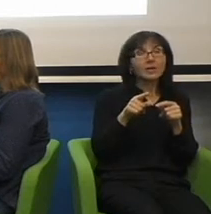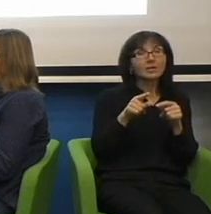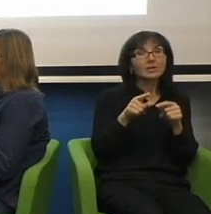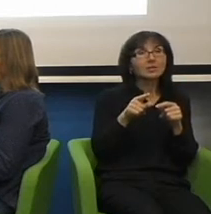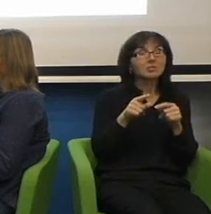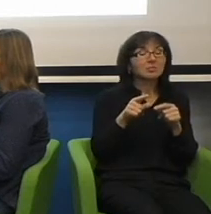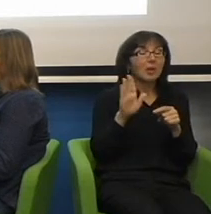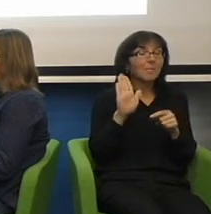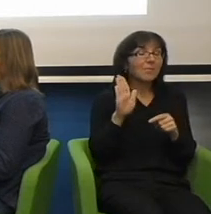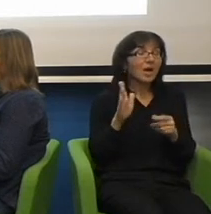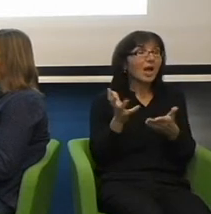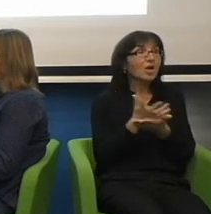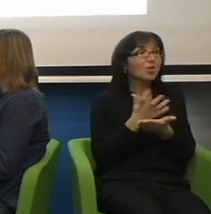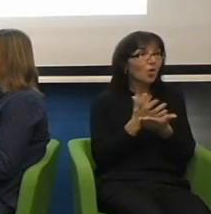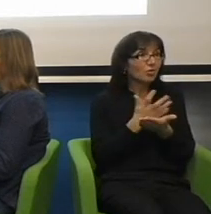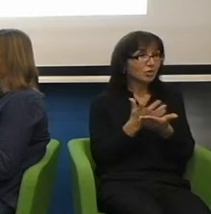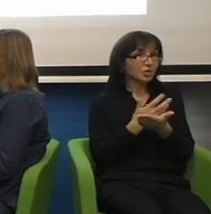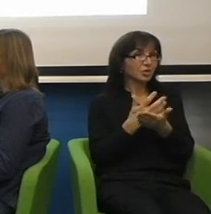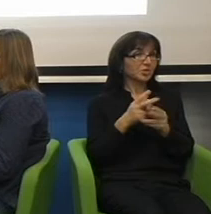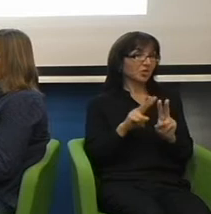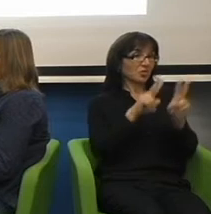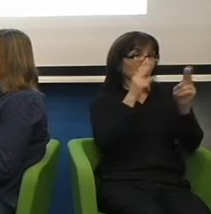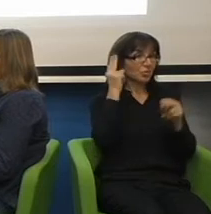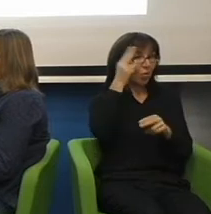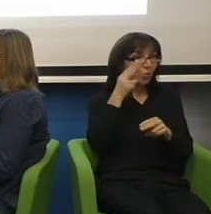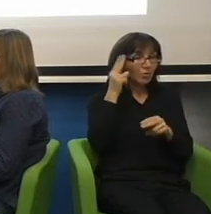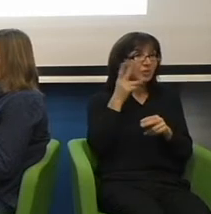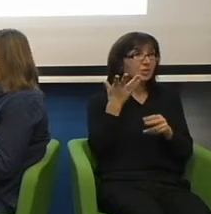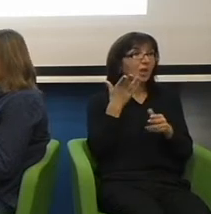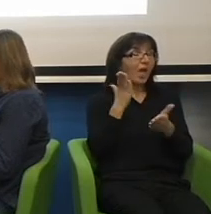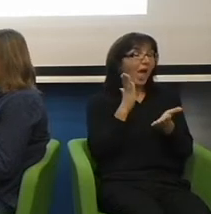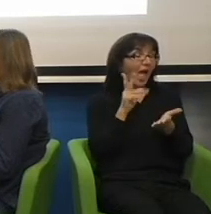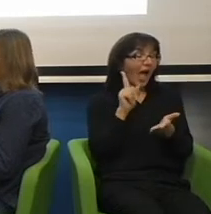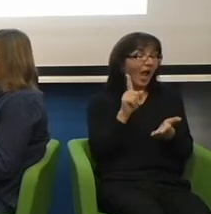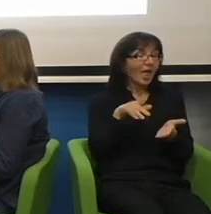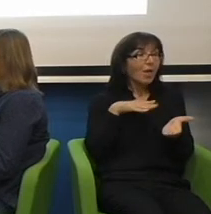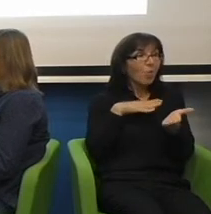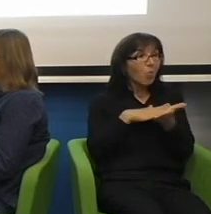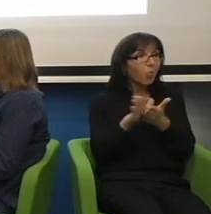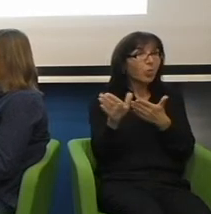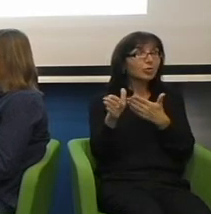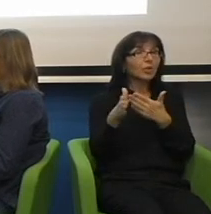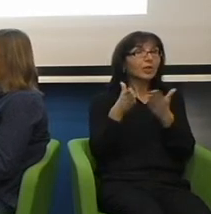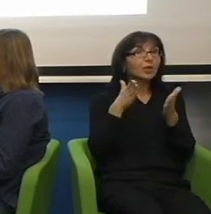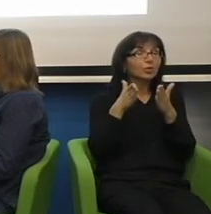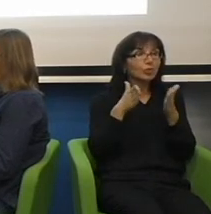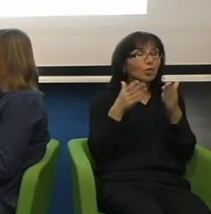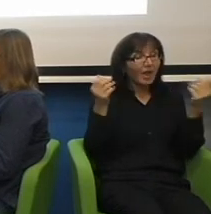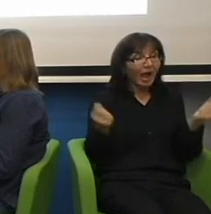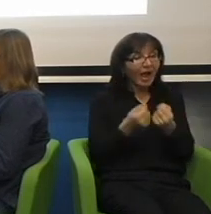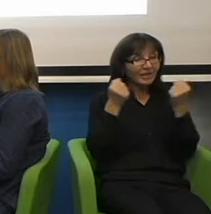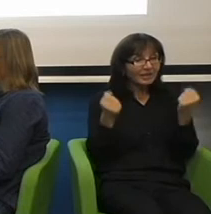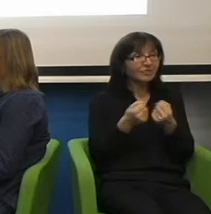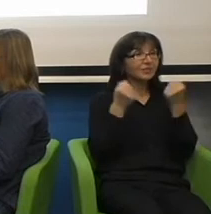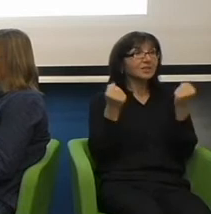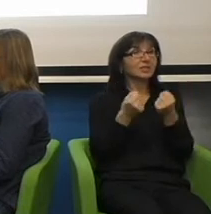przy okazji widać w niej chyba początek tej drogi takiej aktywistki, działaczki, która bardzo wiąże się z załogą, z